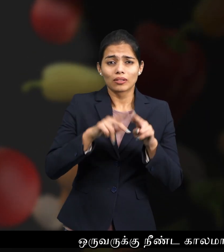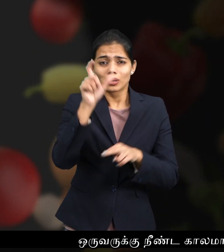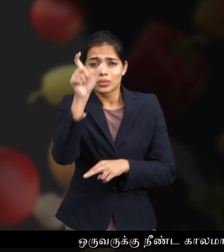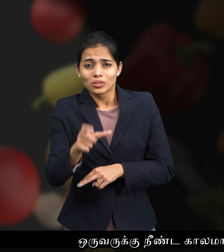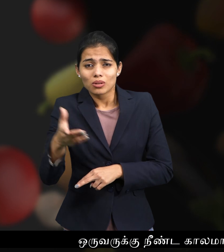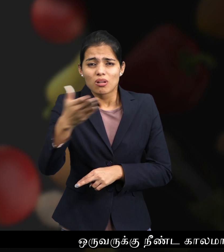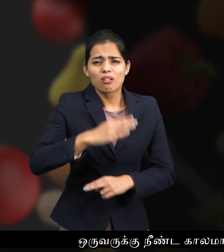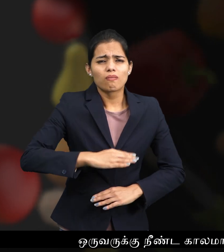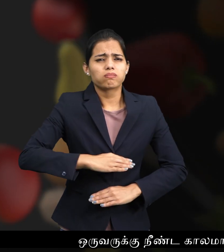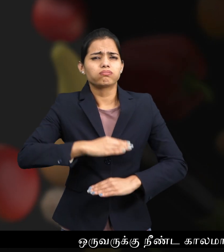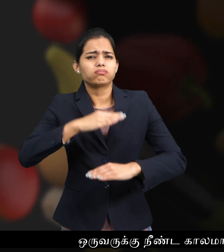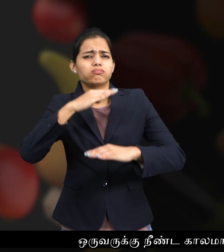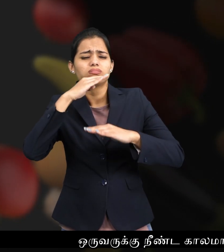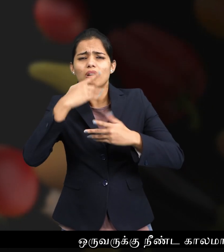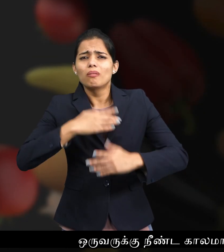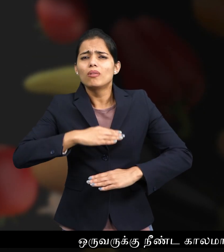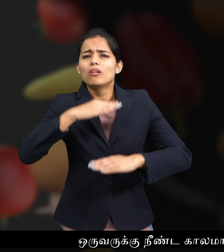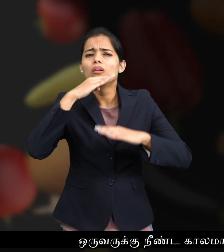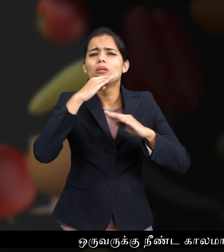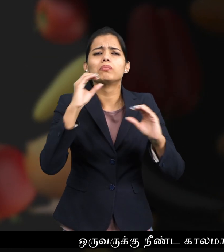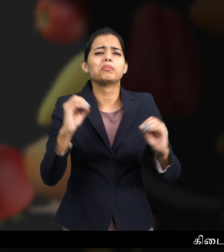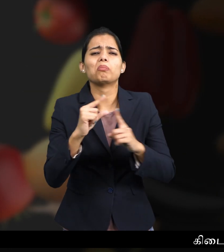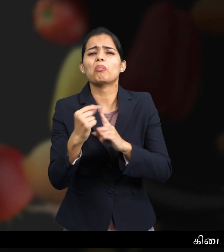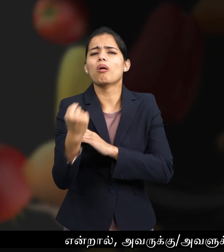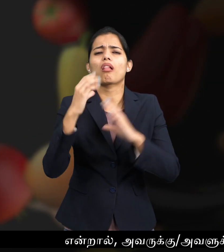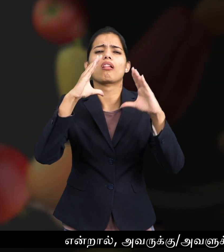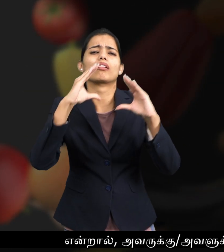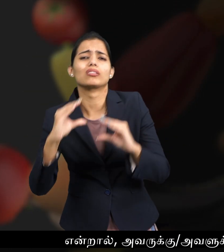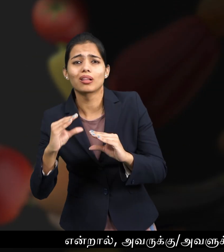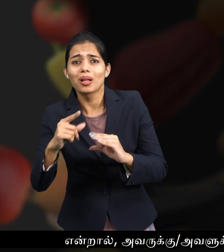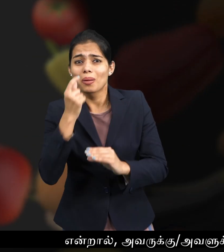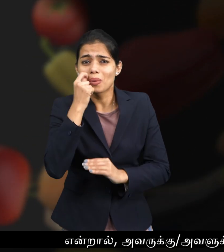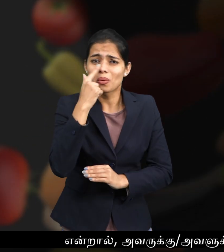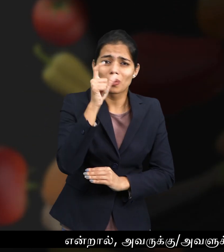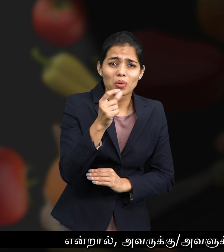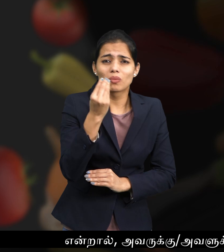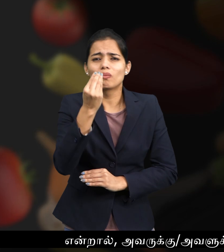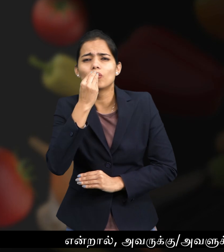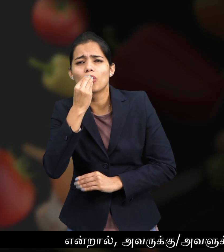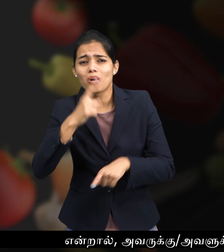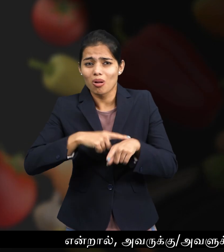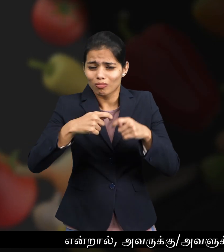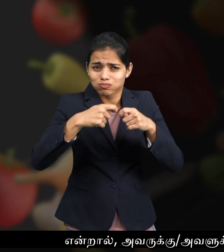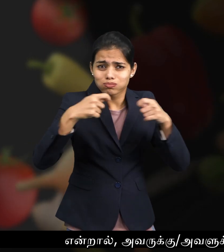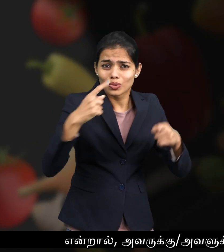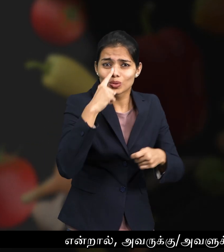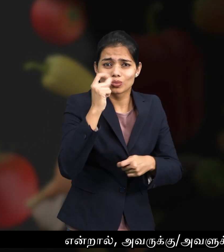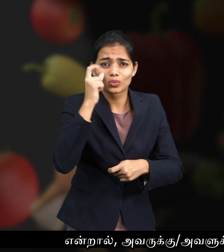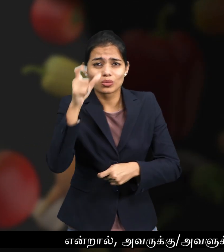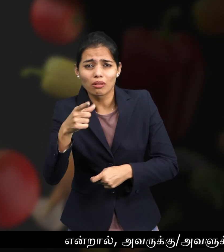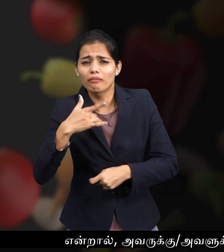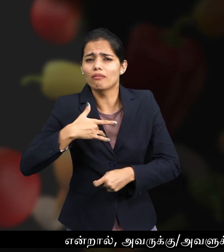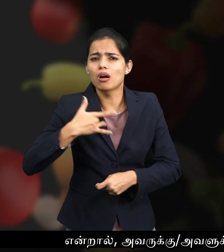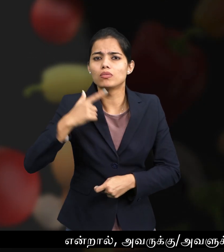ஒருவருக்கு நீண்ட காலமாக உணவில் போதிய புரதச்சத்து கிடைக்கவில்லை என்றால் அவருக்கு அல்லது அவளுக்கு